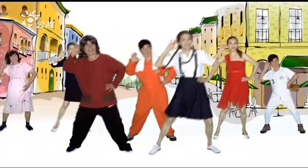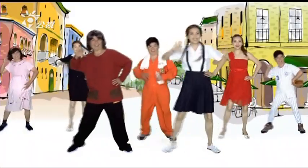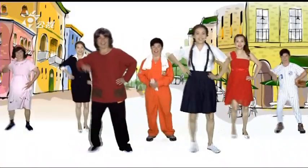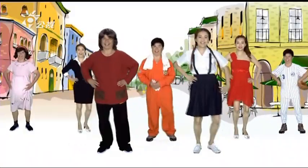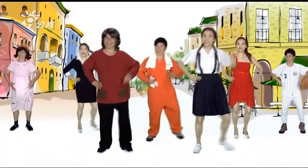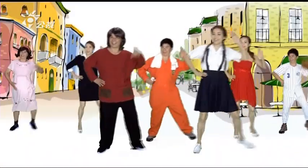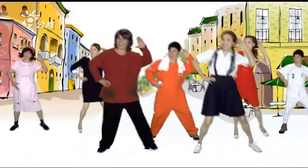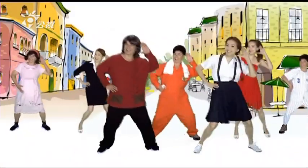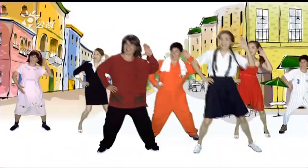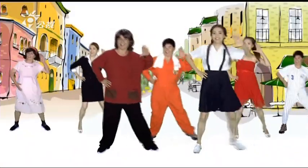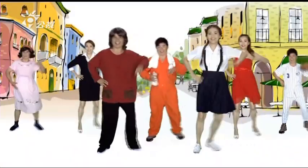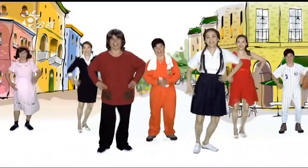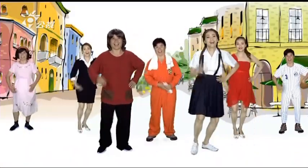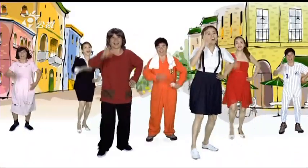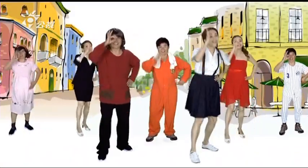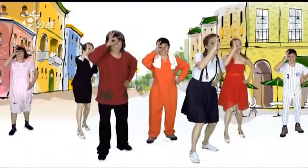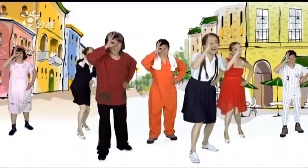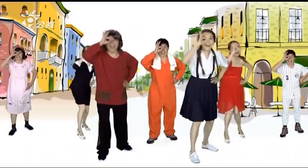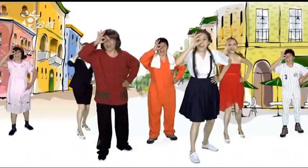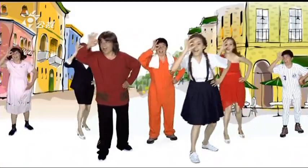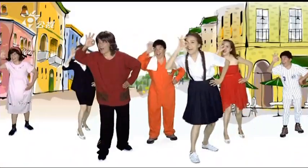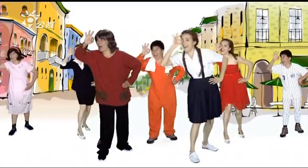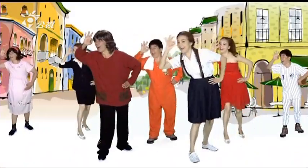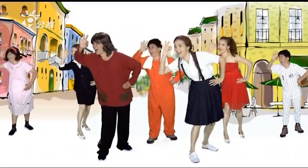听， 听， 看。